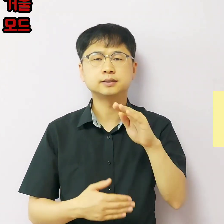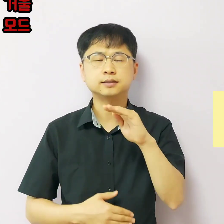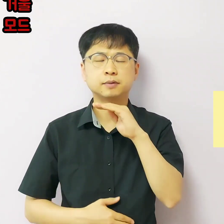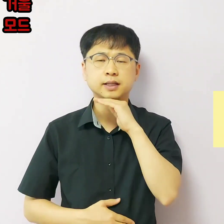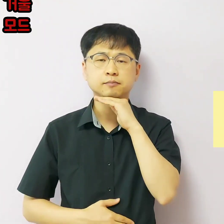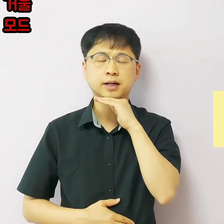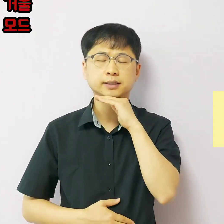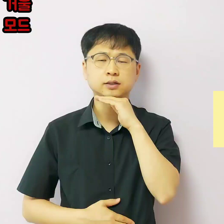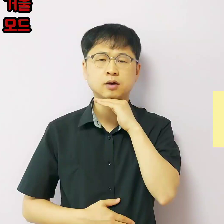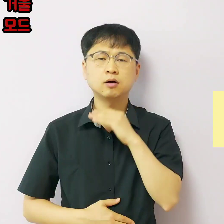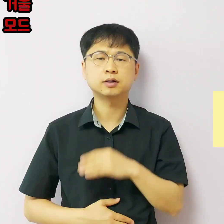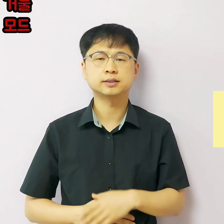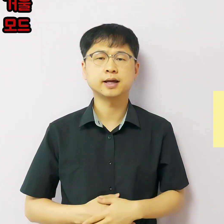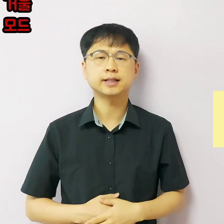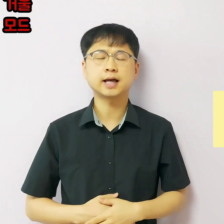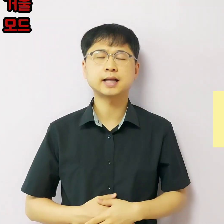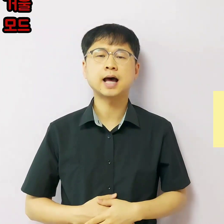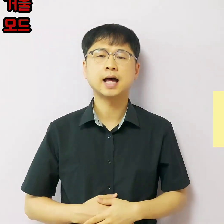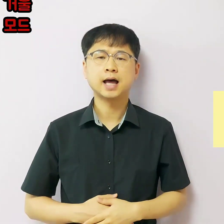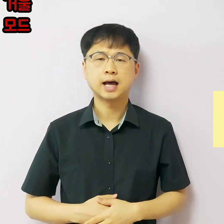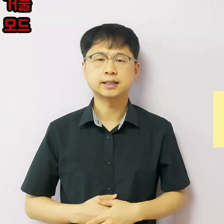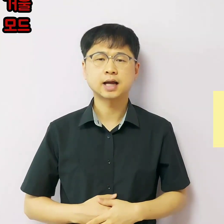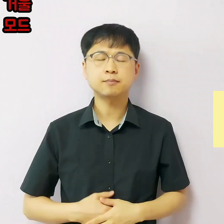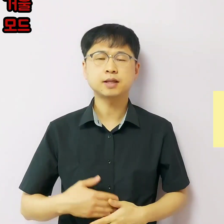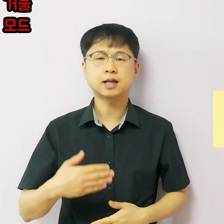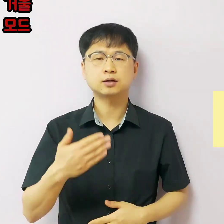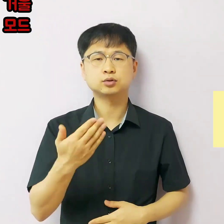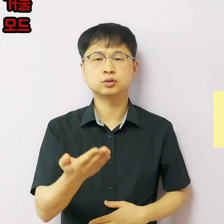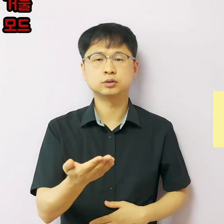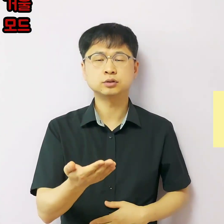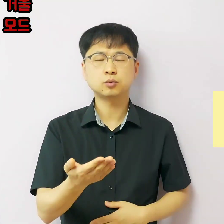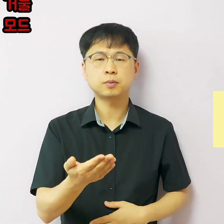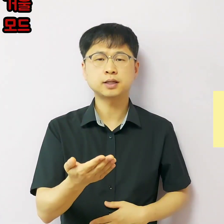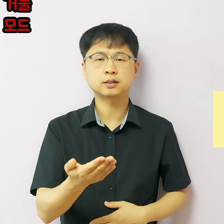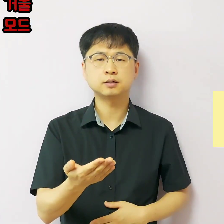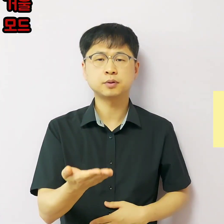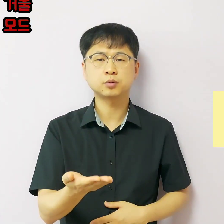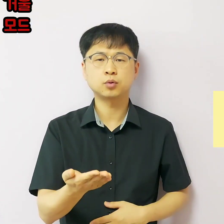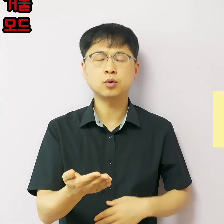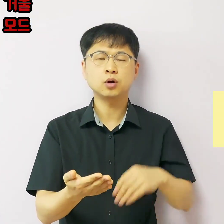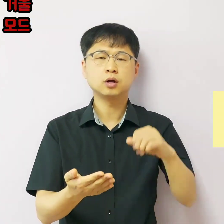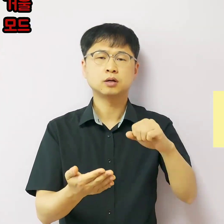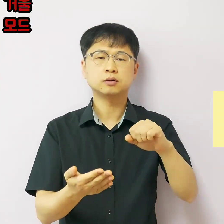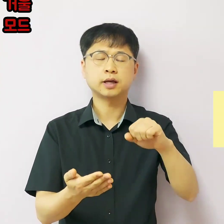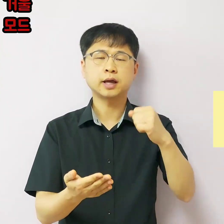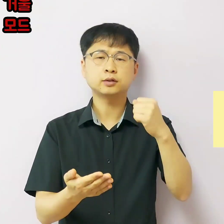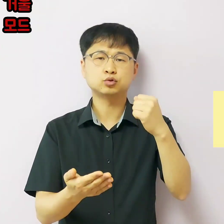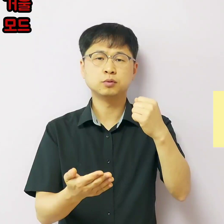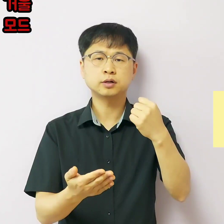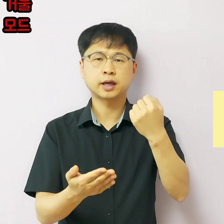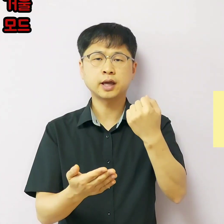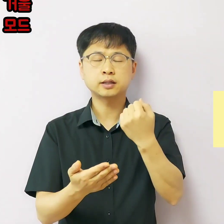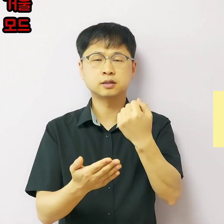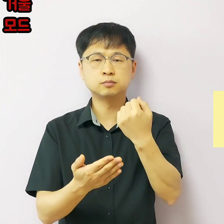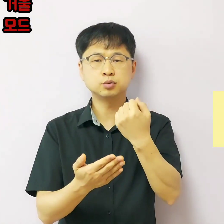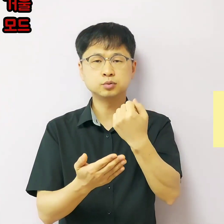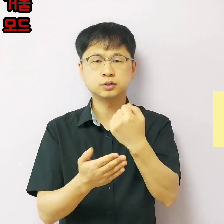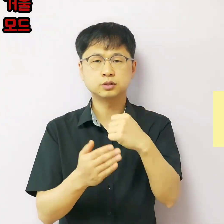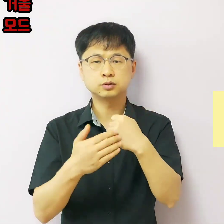것을 말하죠. 그래서 애타다, 안타깝다라는 수어는 손바닥을 펴고 거기에 주먹의 등 부분을,